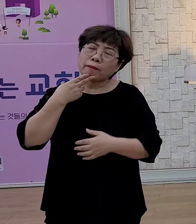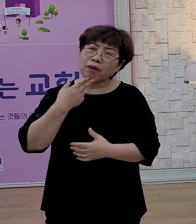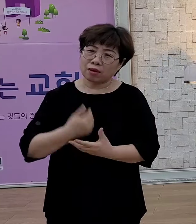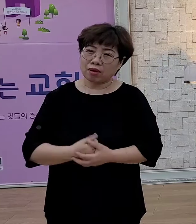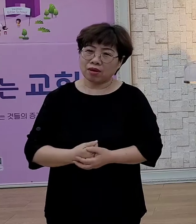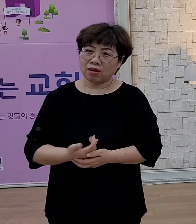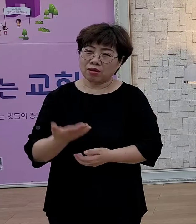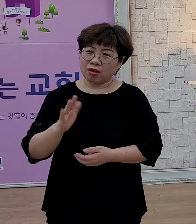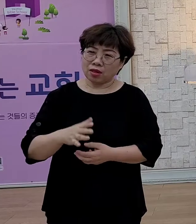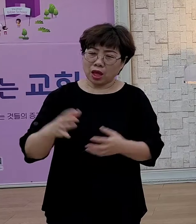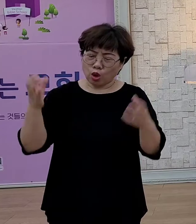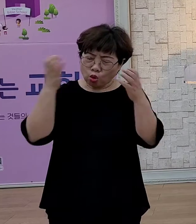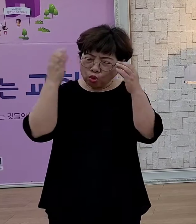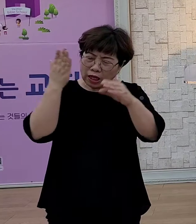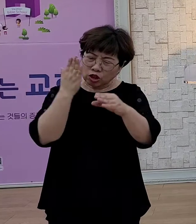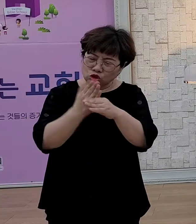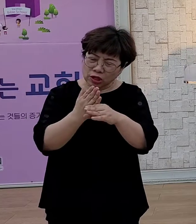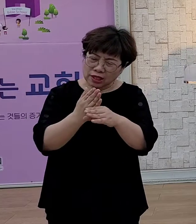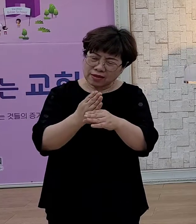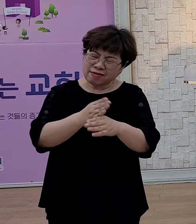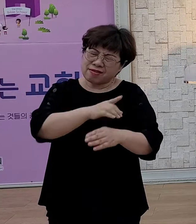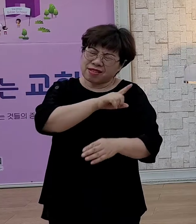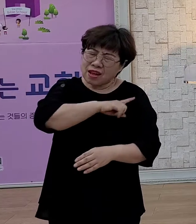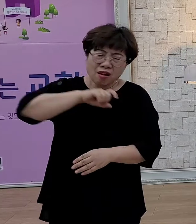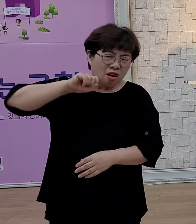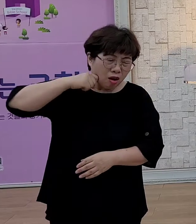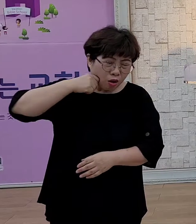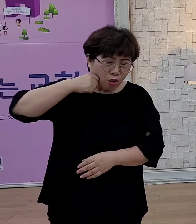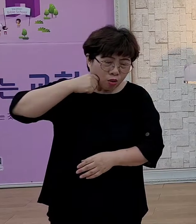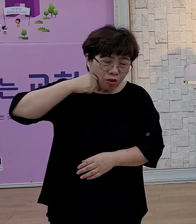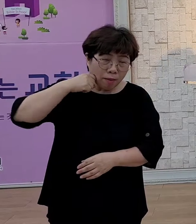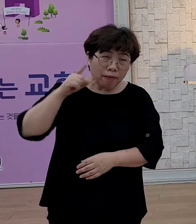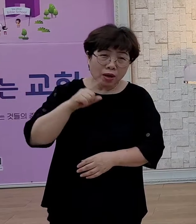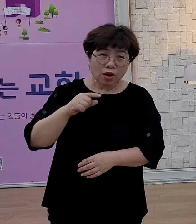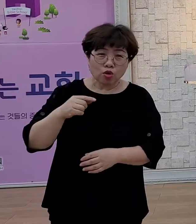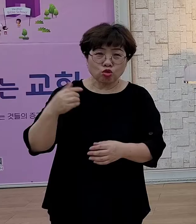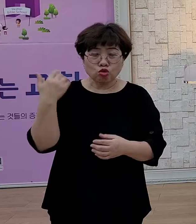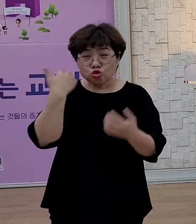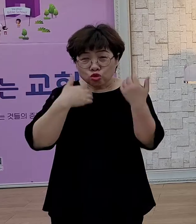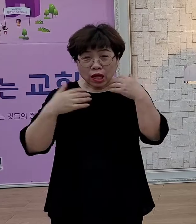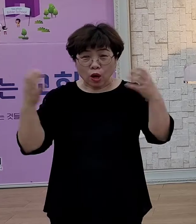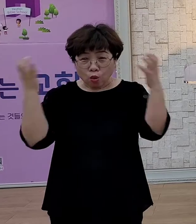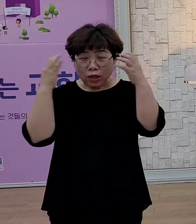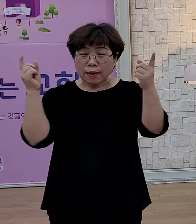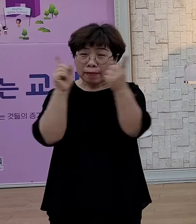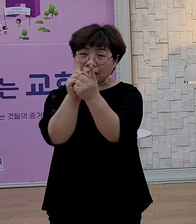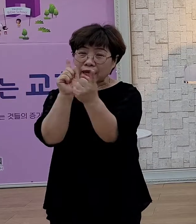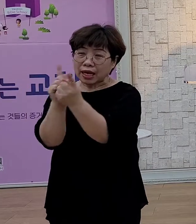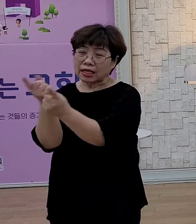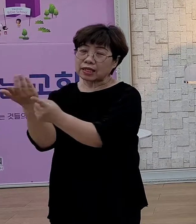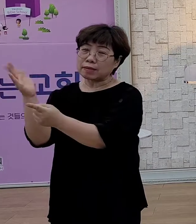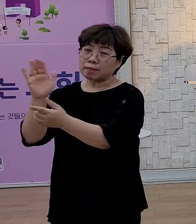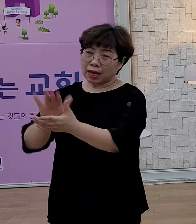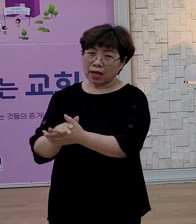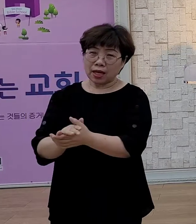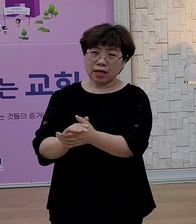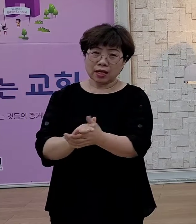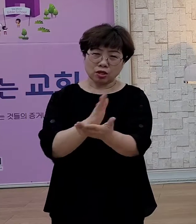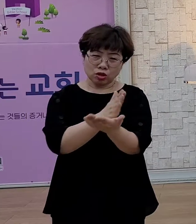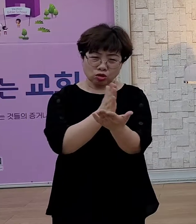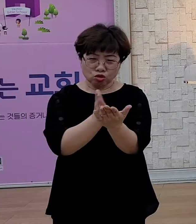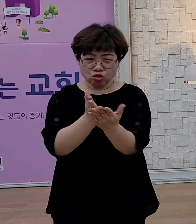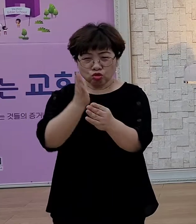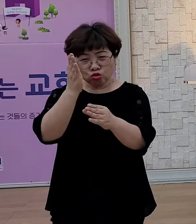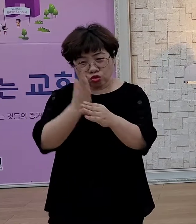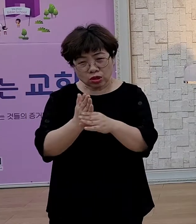고난 중에서도 제일 어려운 부분이 뭐냐면 고난이 다 오는 거 다 알고 있잖아요. 그런데 이 고난 가운데서도 정말